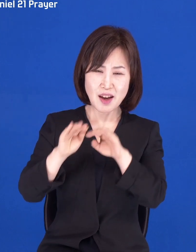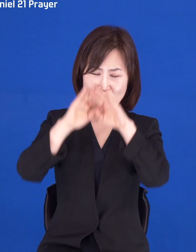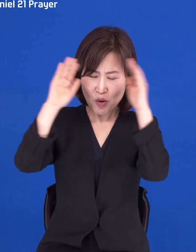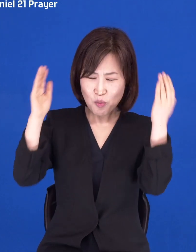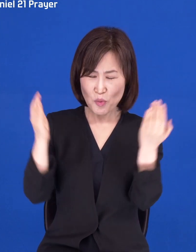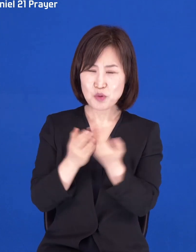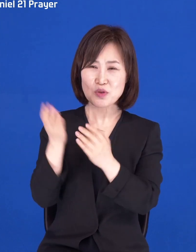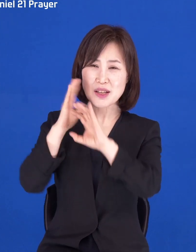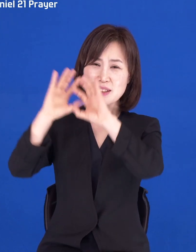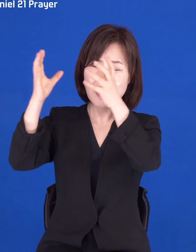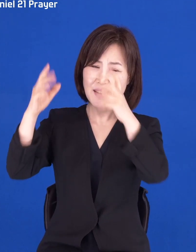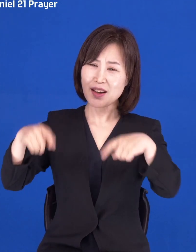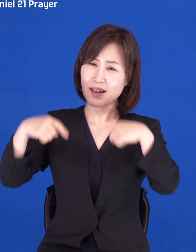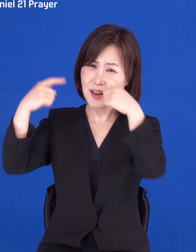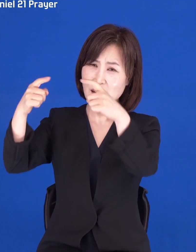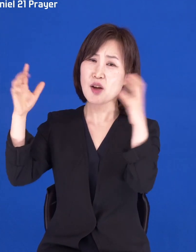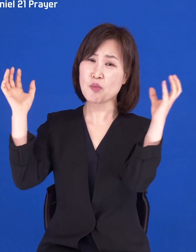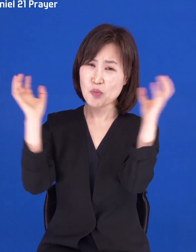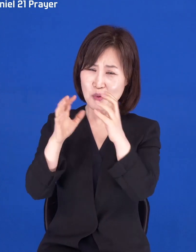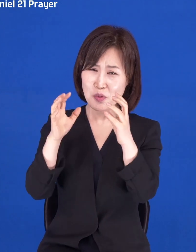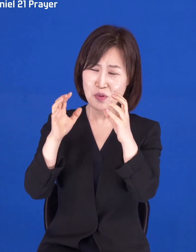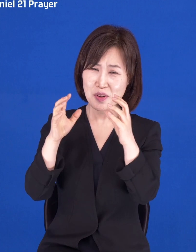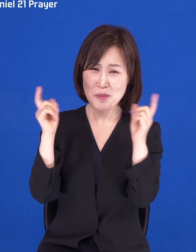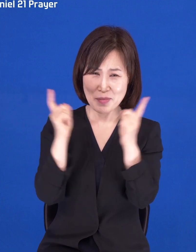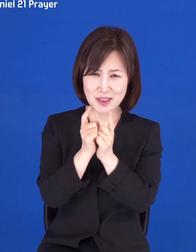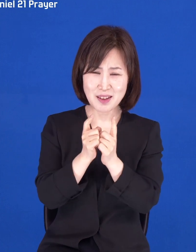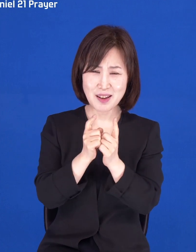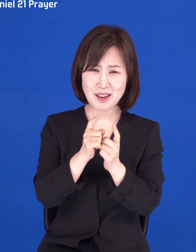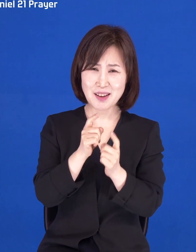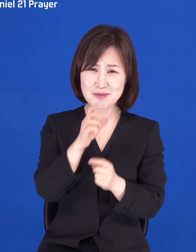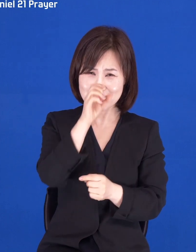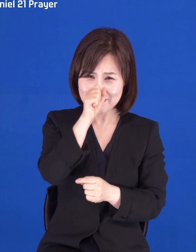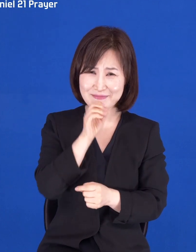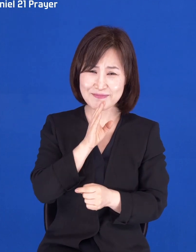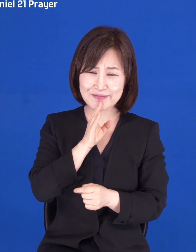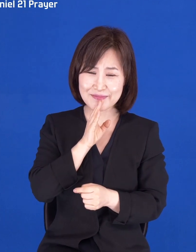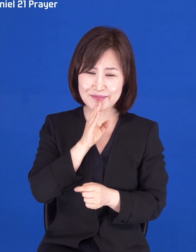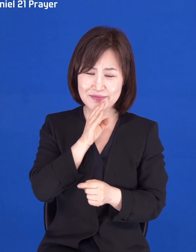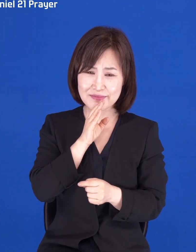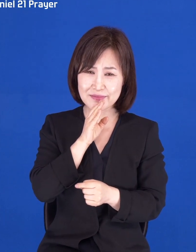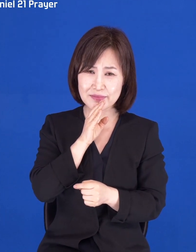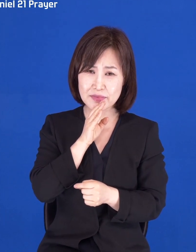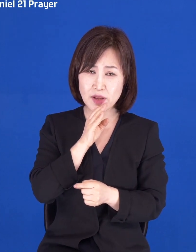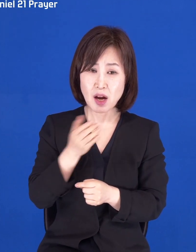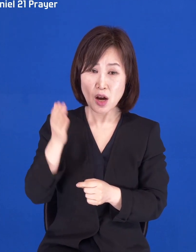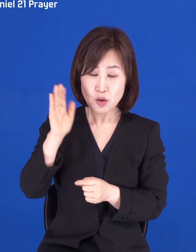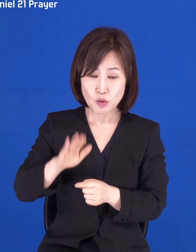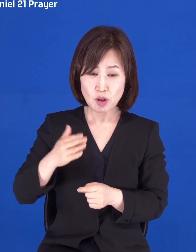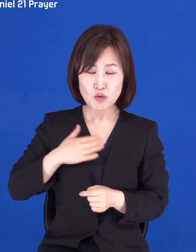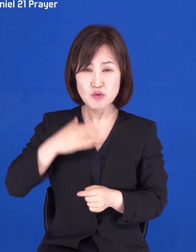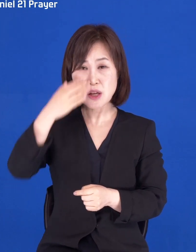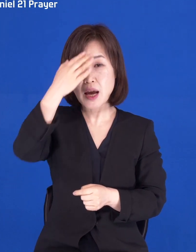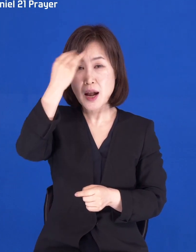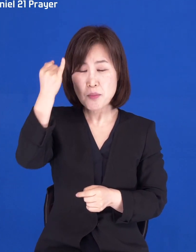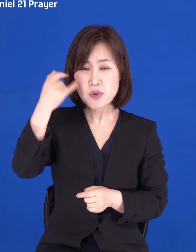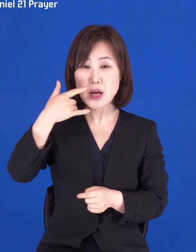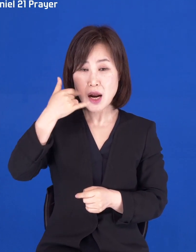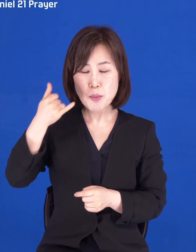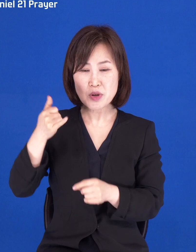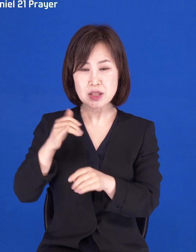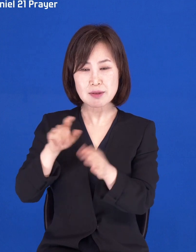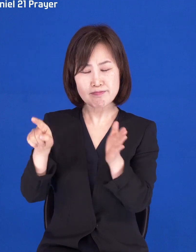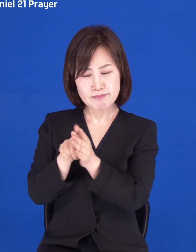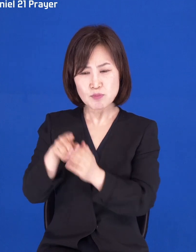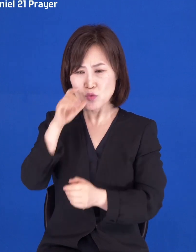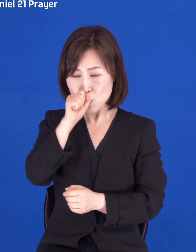천당에 모여서 봐야 되지 않겠냐고. 그런데 할머니, 아버지, 어머니가 하나님을 잘 믿는다고 해서